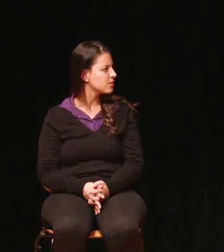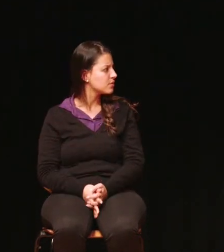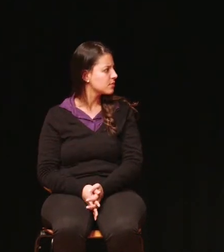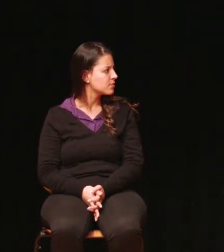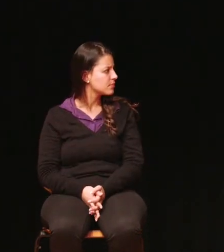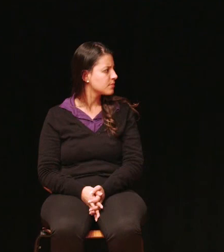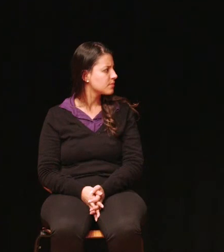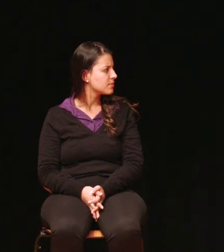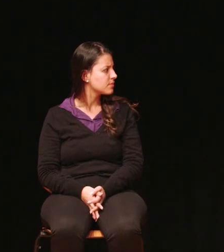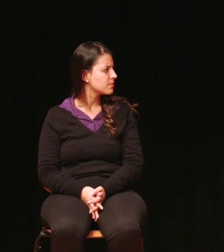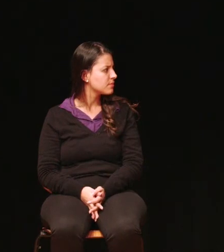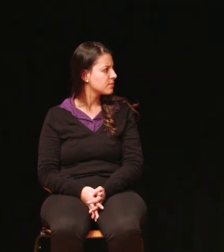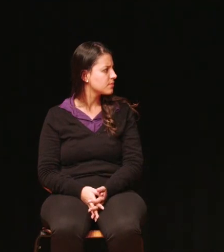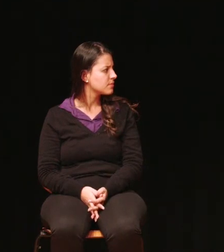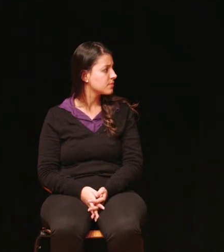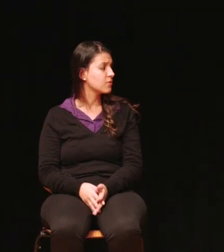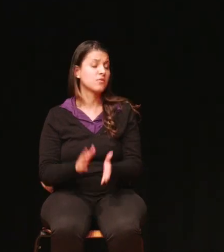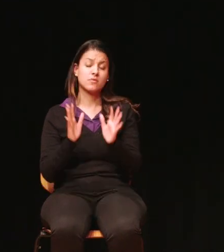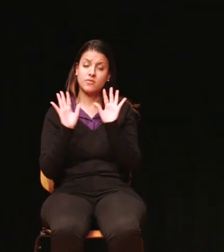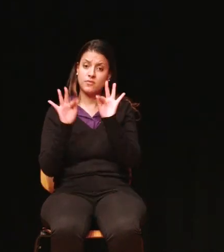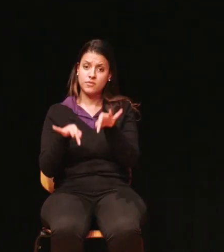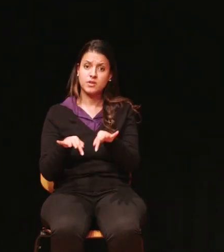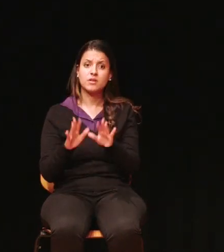Bom, a gente pode encerrar aqui.